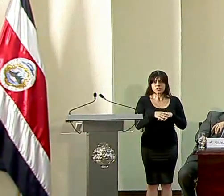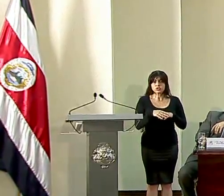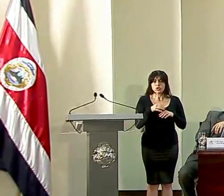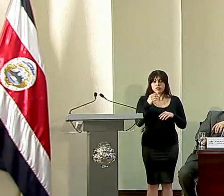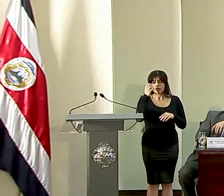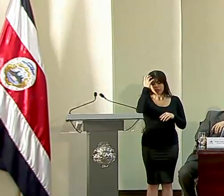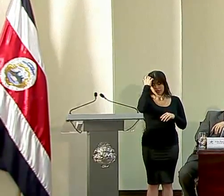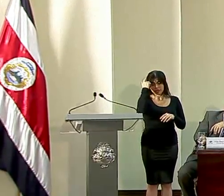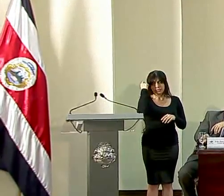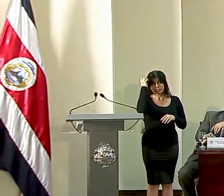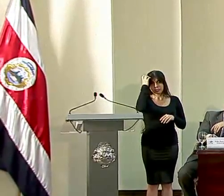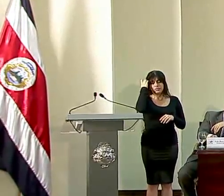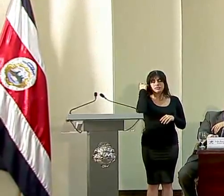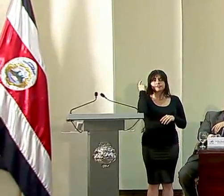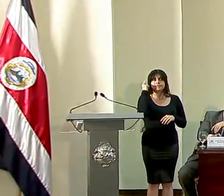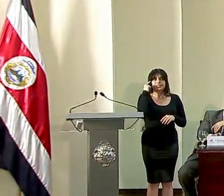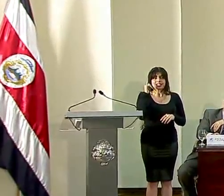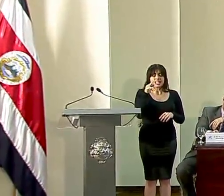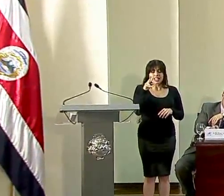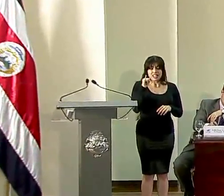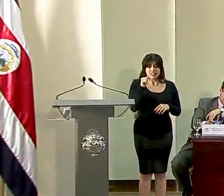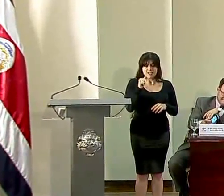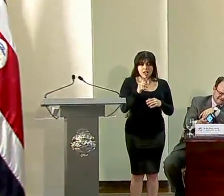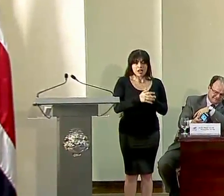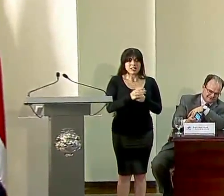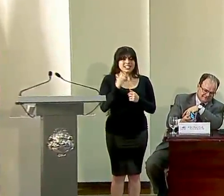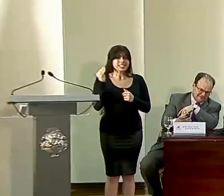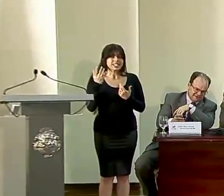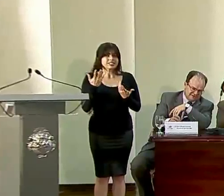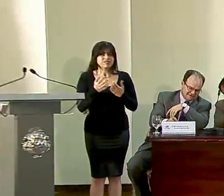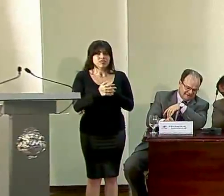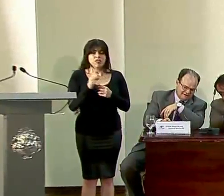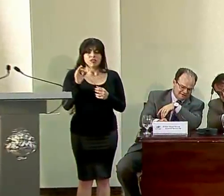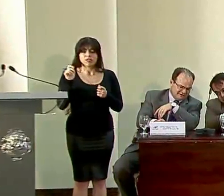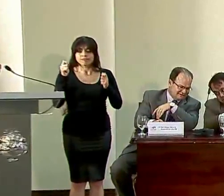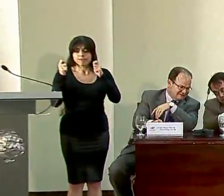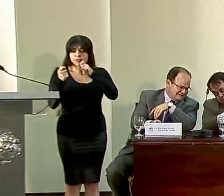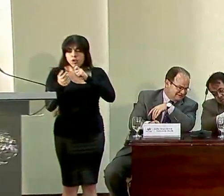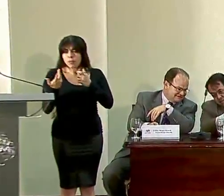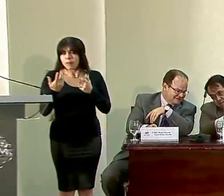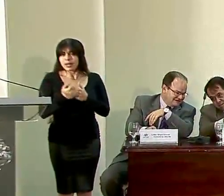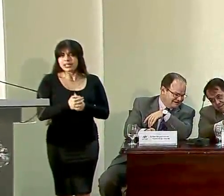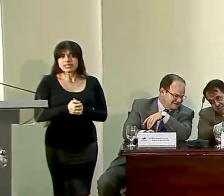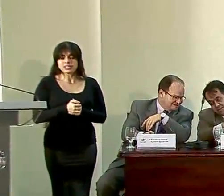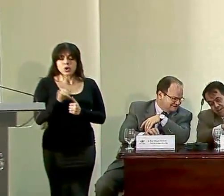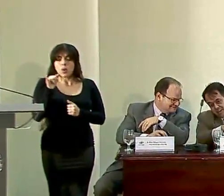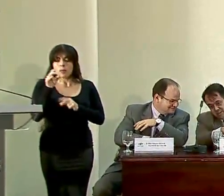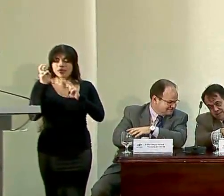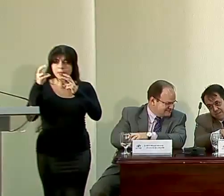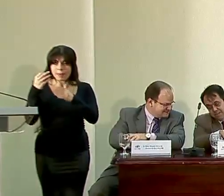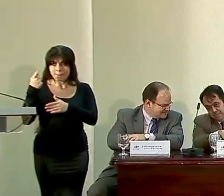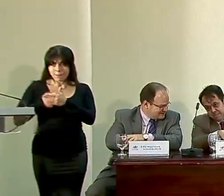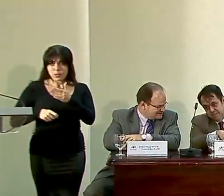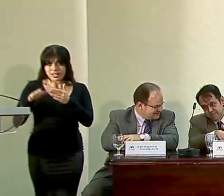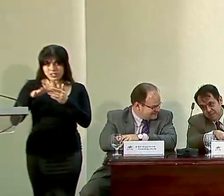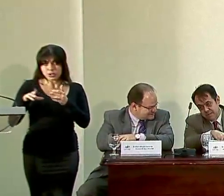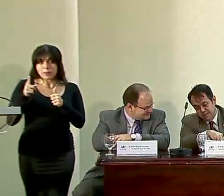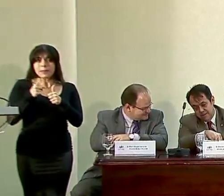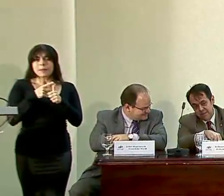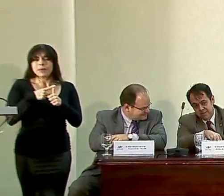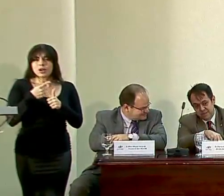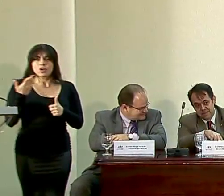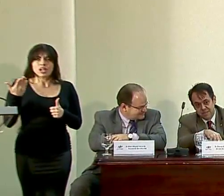para pensar en IVA y las otras reformas en materia de impuestos, primero hay que